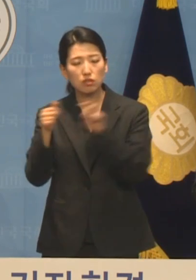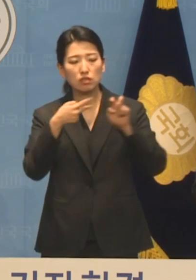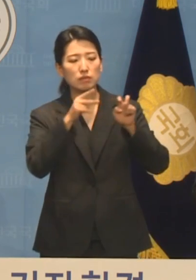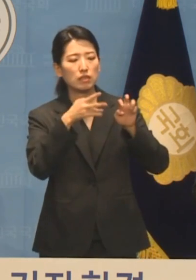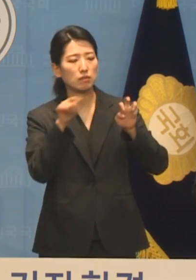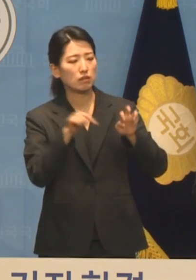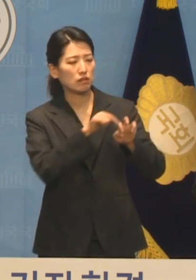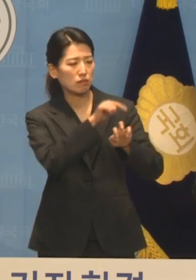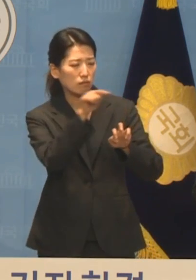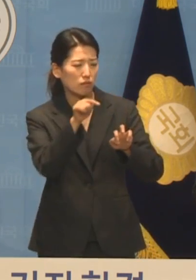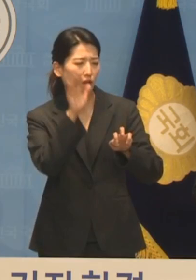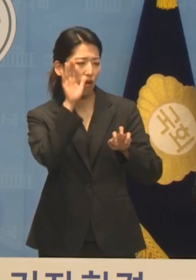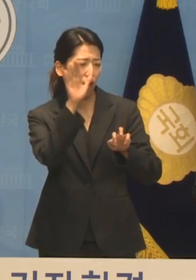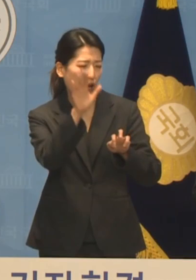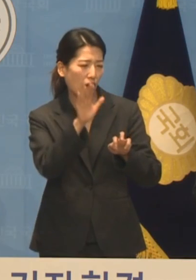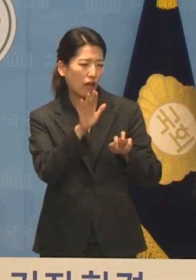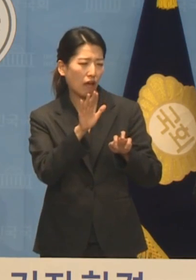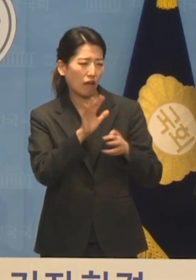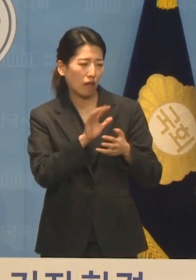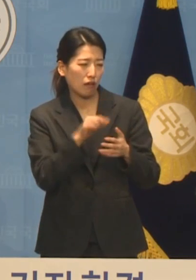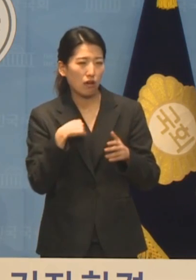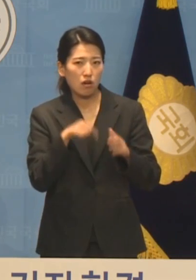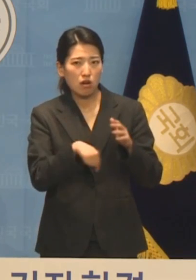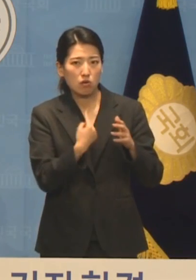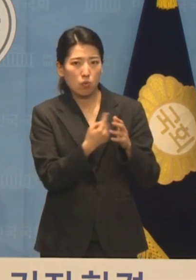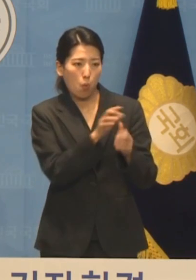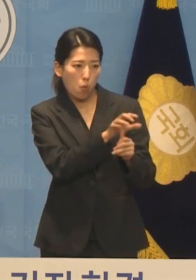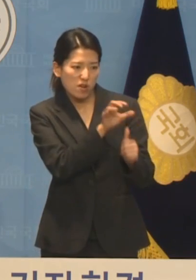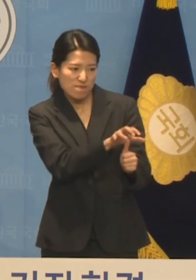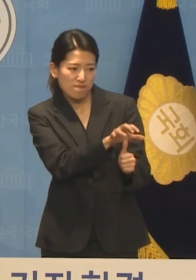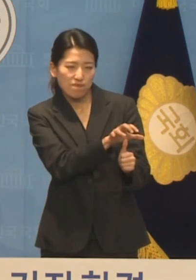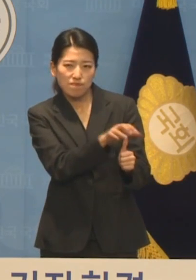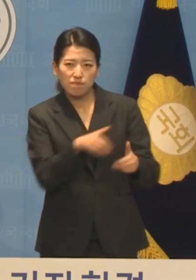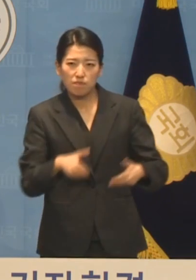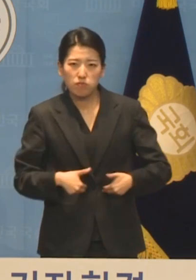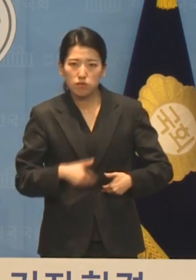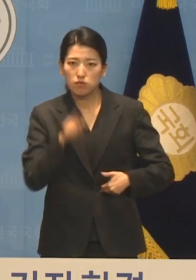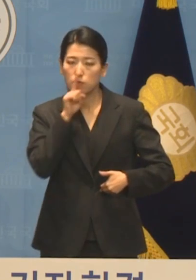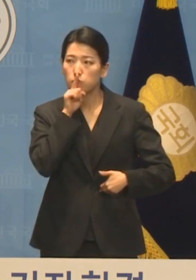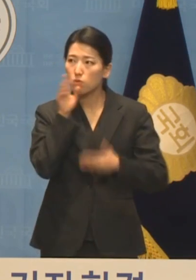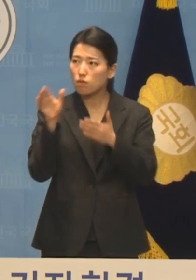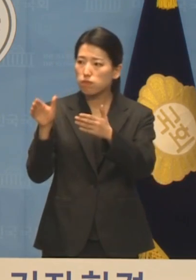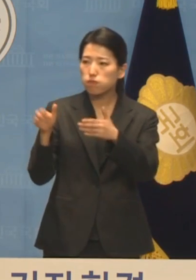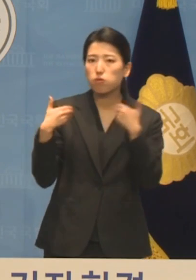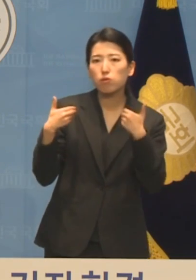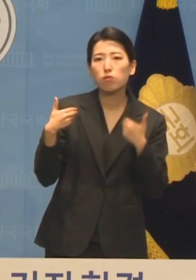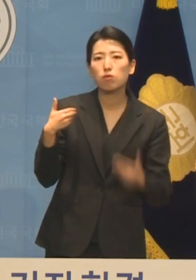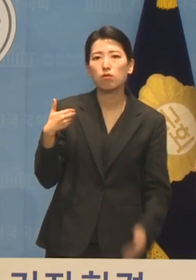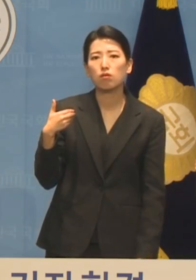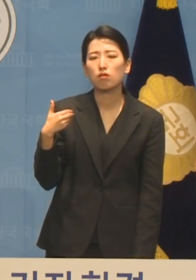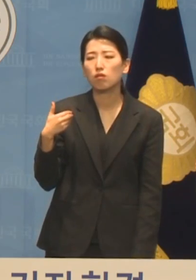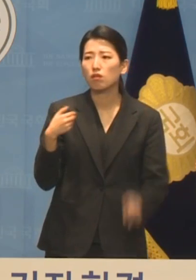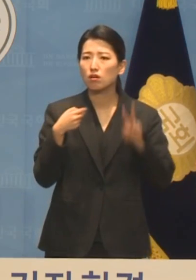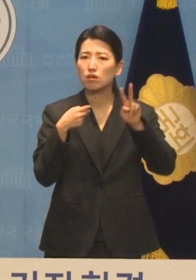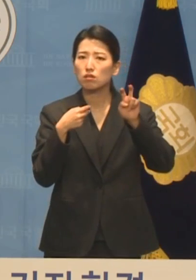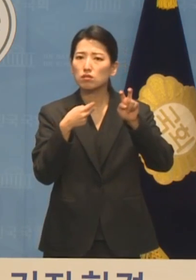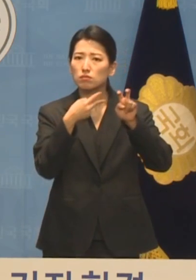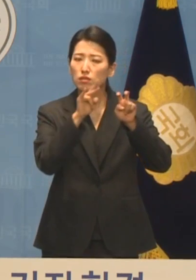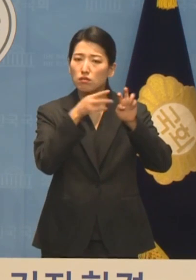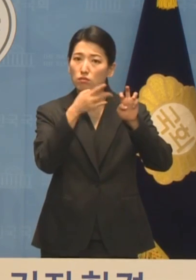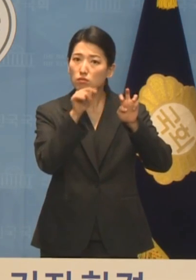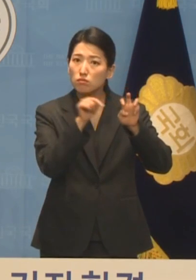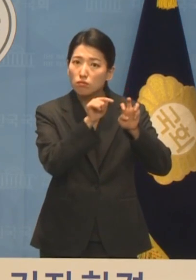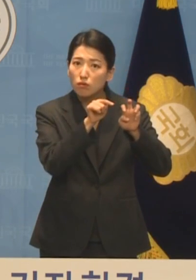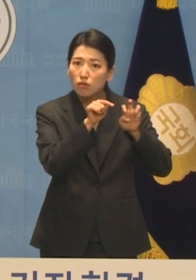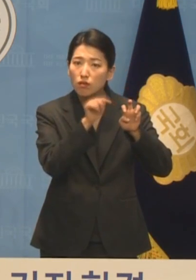말라 비틀어지게 만들고 또 고립시켜야 한다라는 막말을 하셨습니다. 2030 세대는